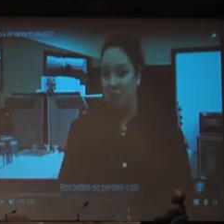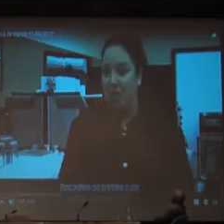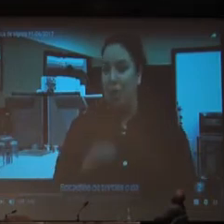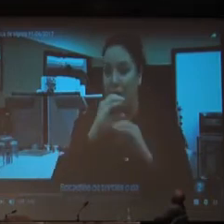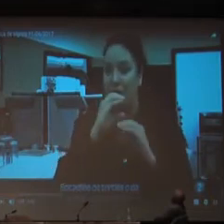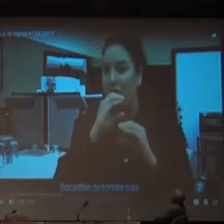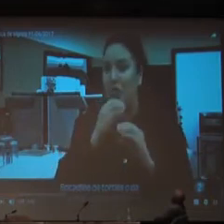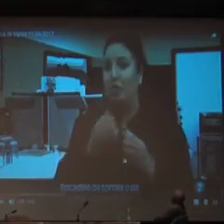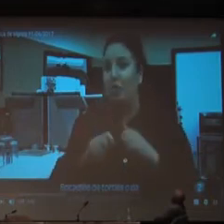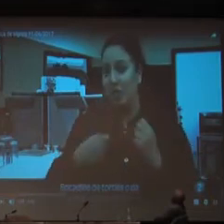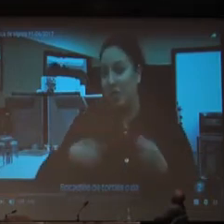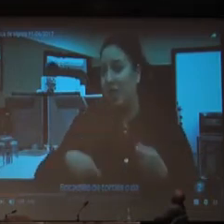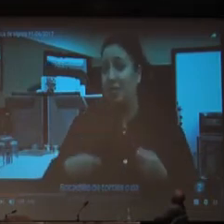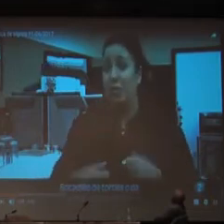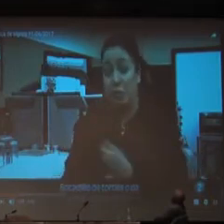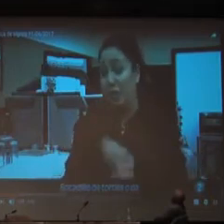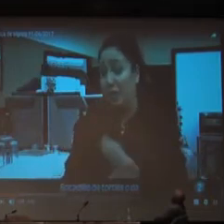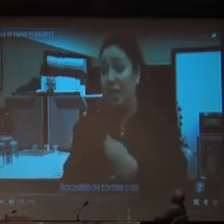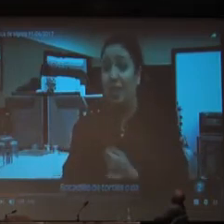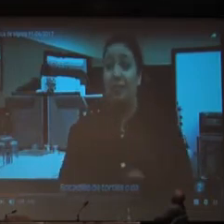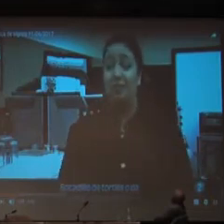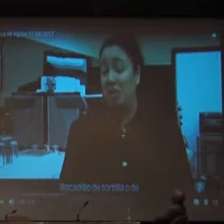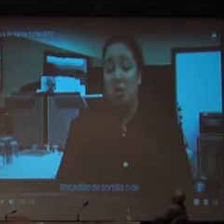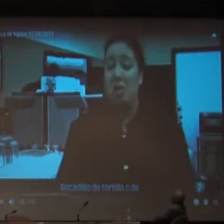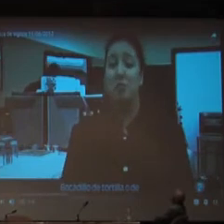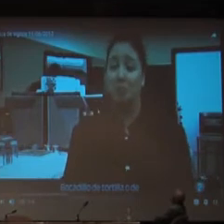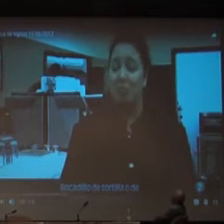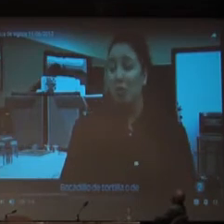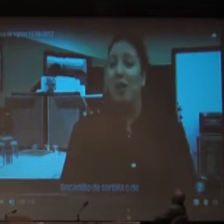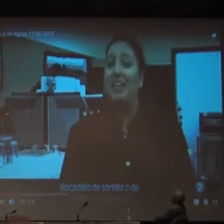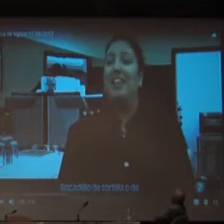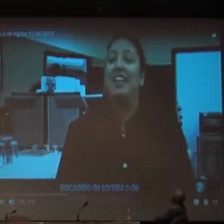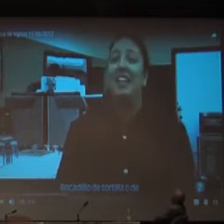a bocadillo de tortilla o de patata y poco más.